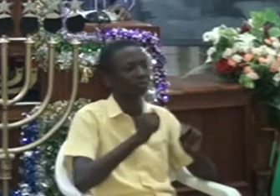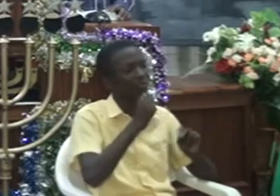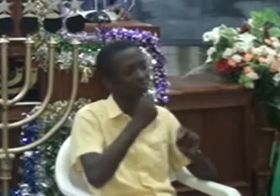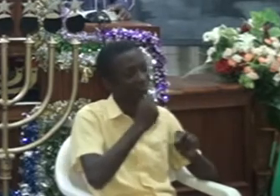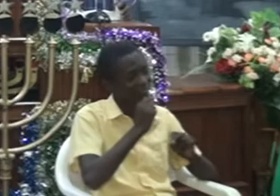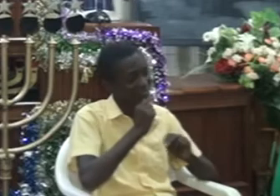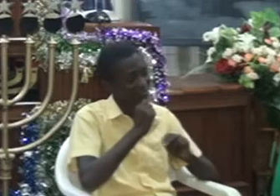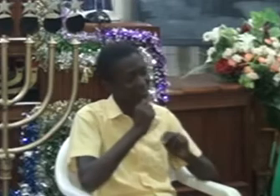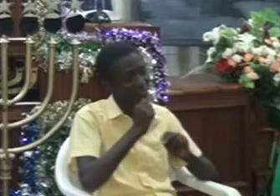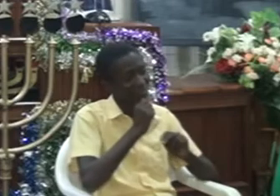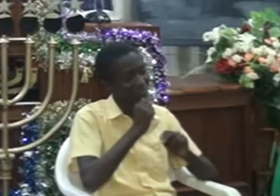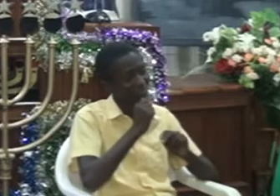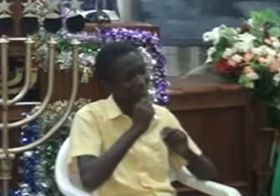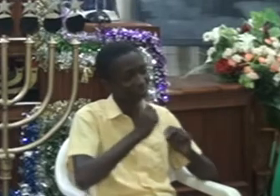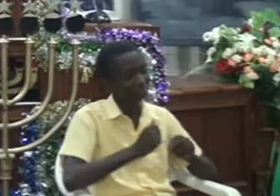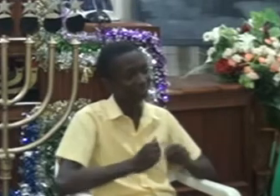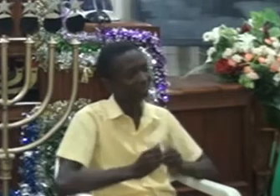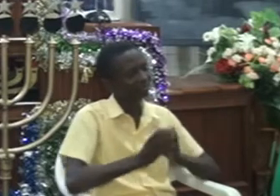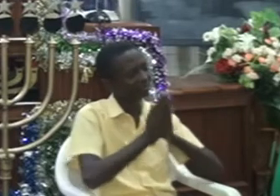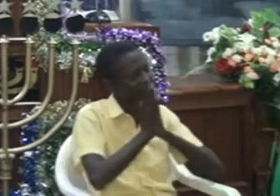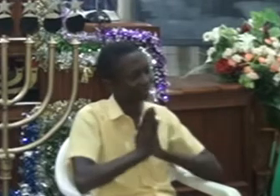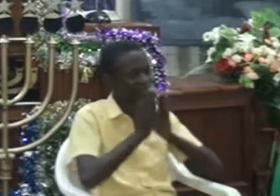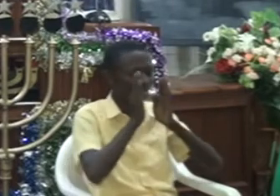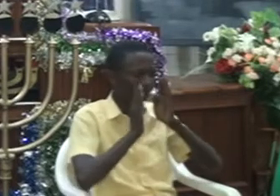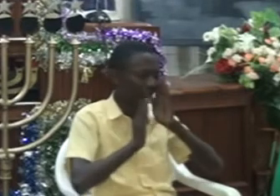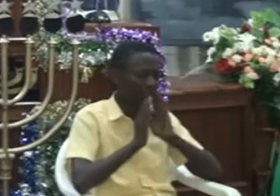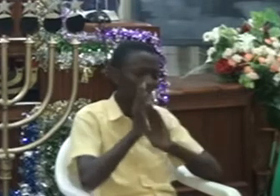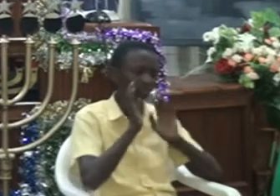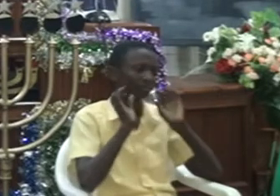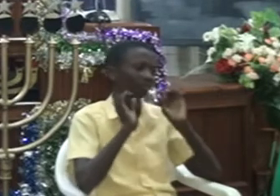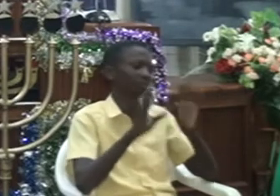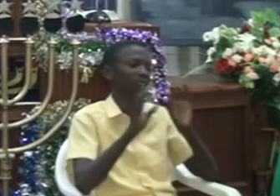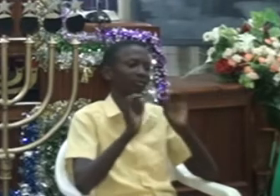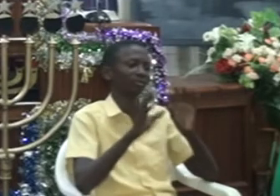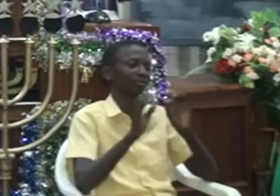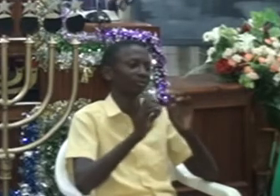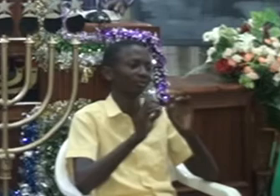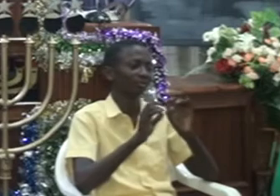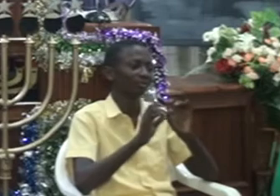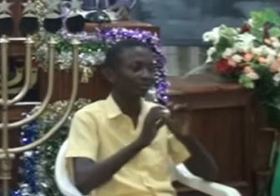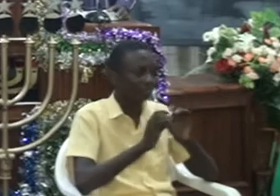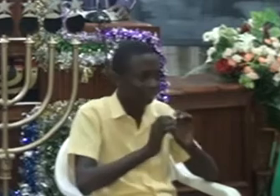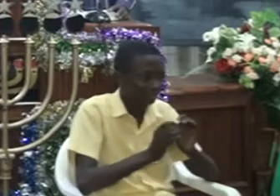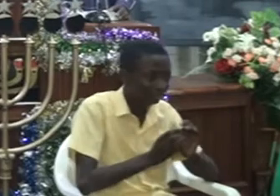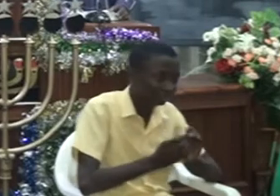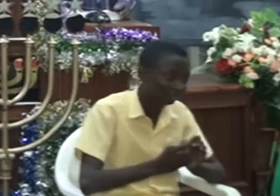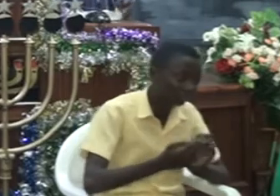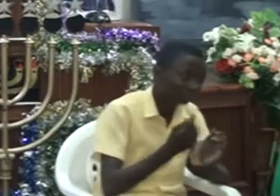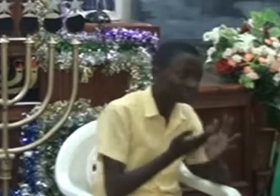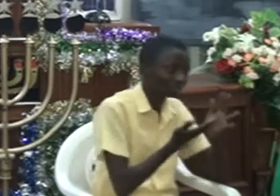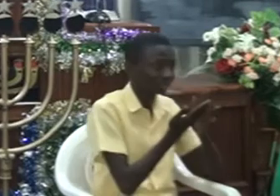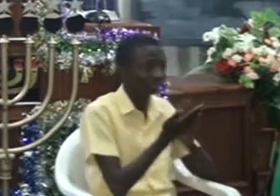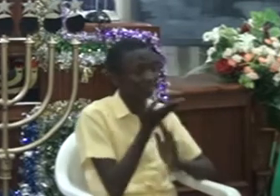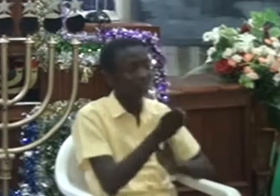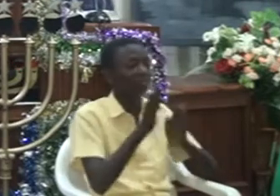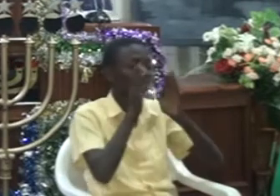soupir. Wewe ugua tu, endelea kulia tu ndani ya roho yako. Endelea kulia tu. Pas de soupirs inexprimables. Njia ya